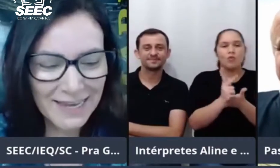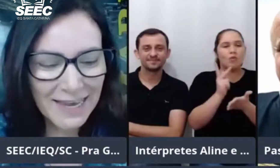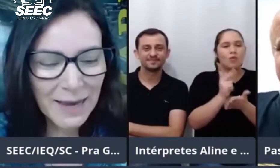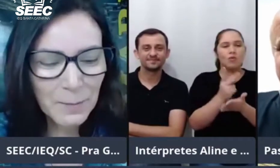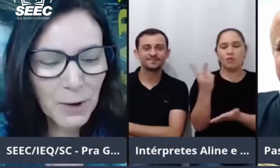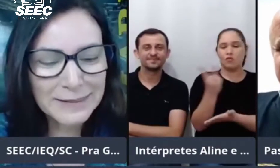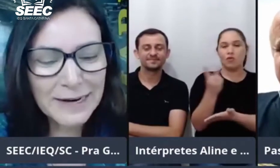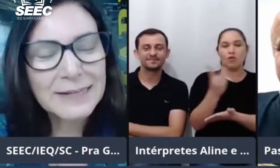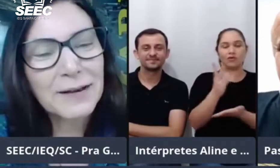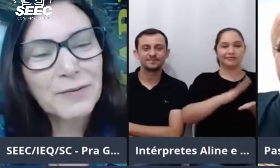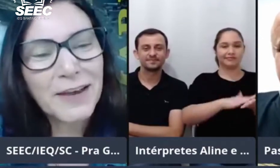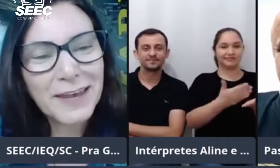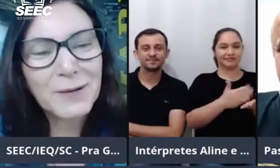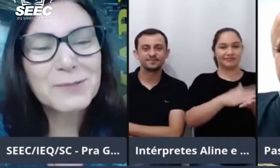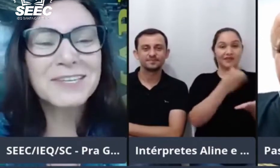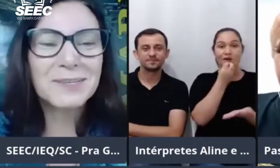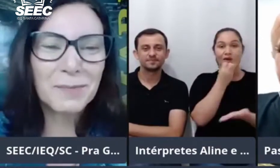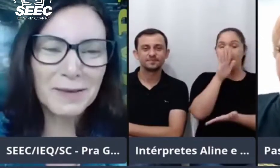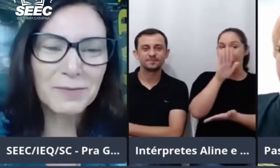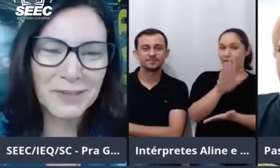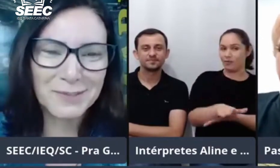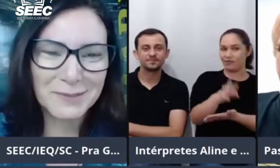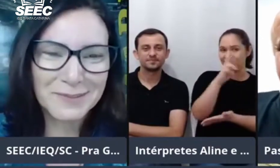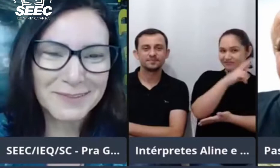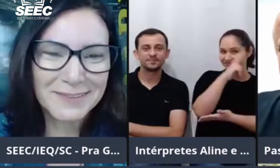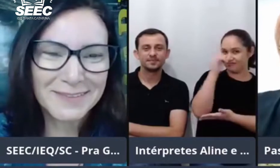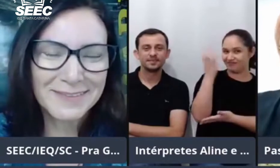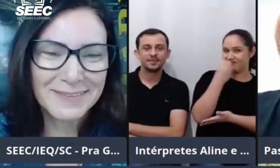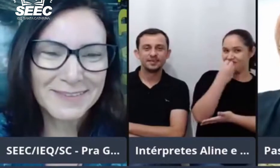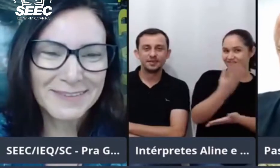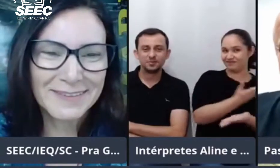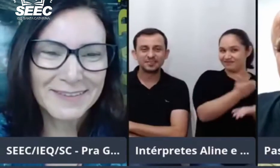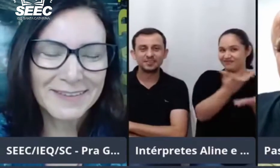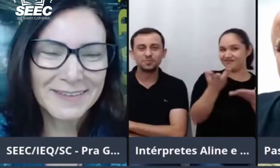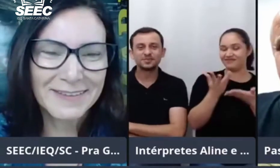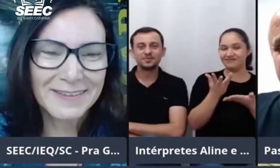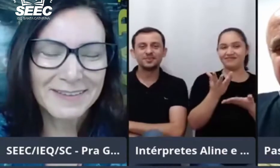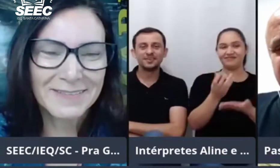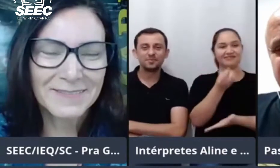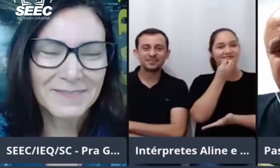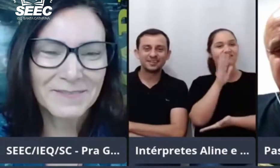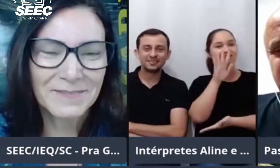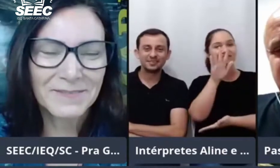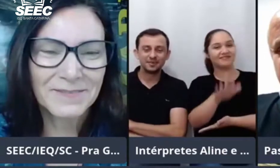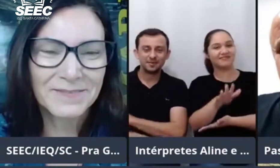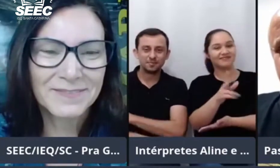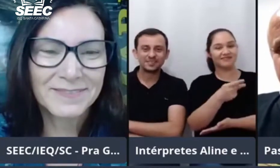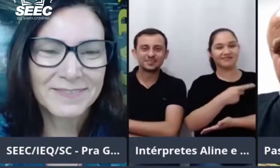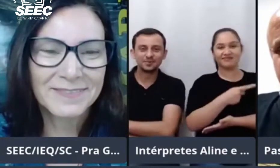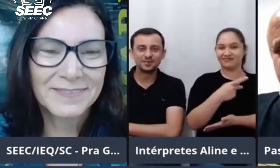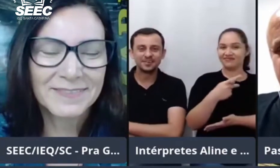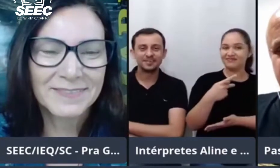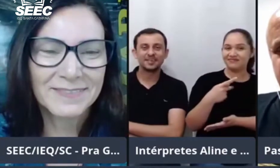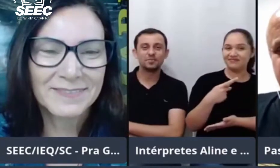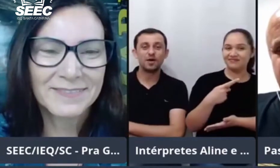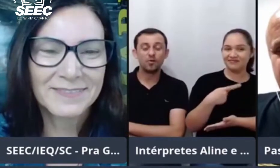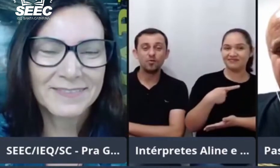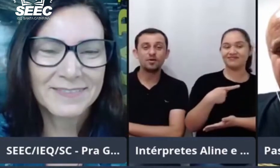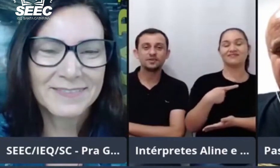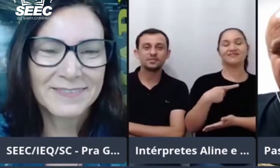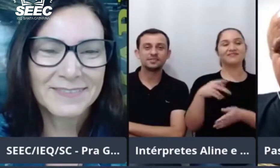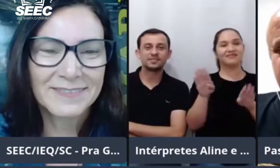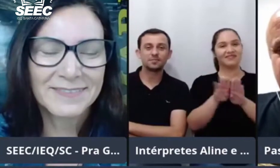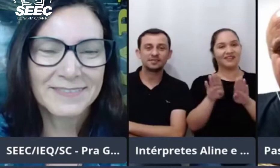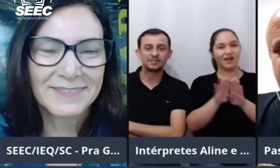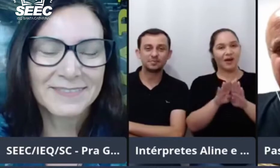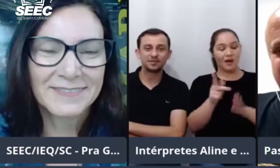dois. Boa tarde, Rafael, seja bem-vindo. Boa tarde, pastora. Boa tarde, pastor. É uma